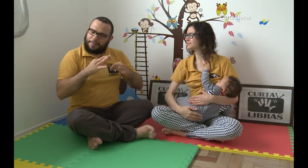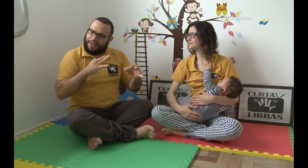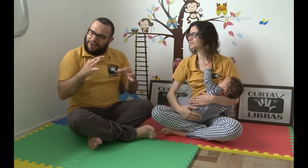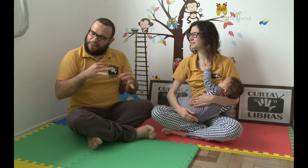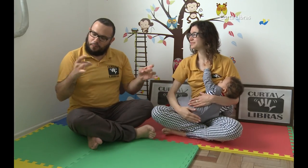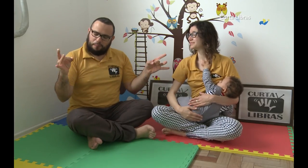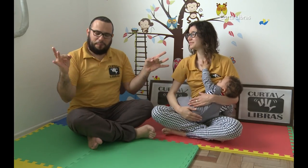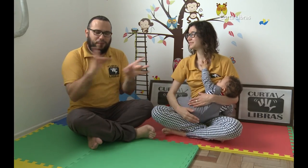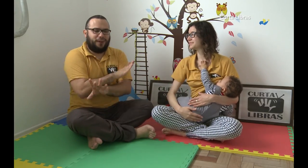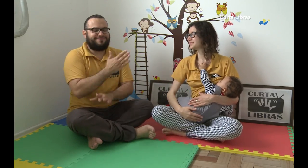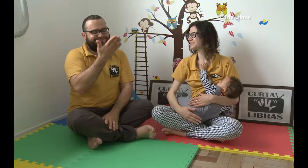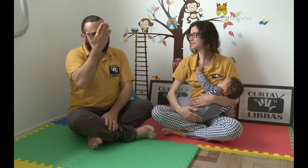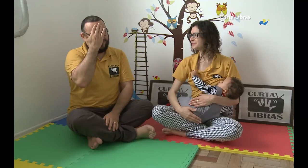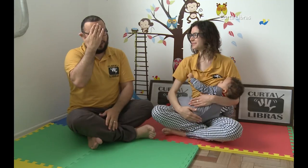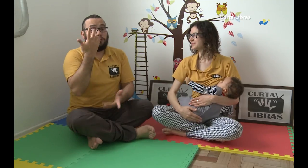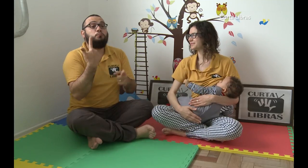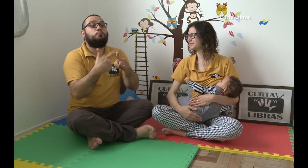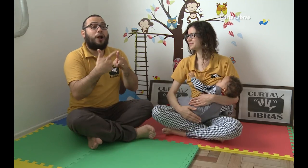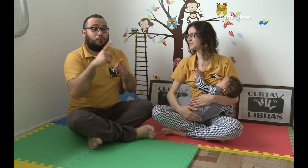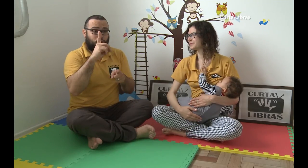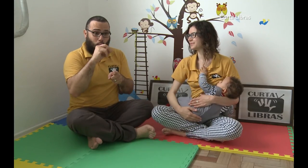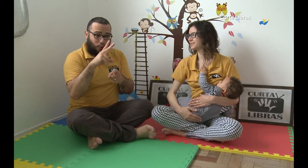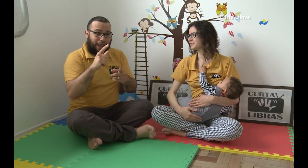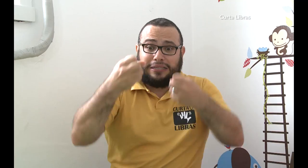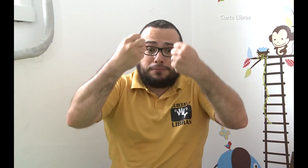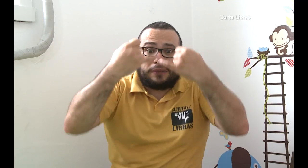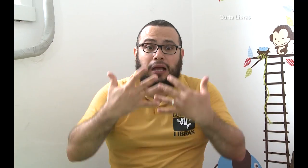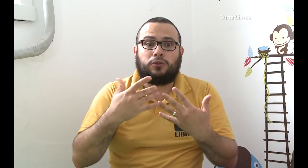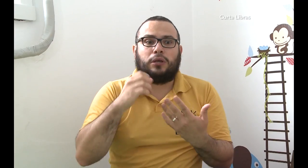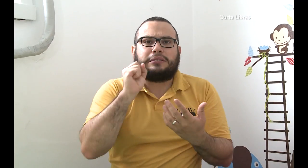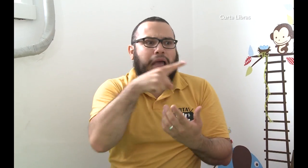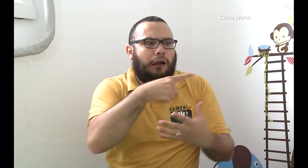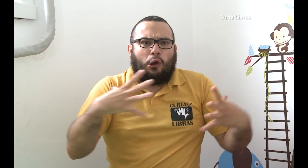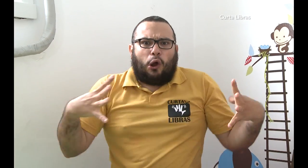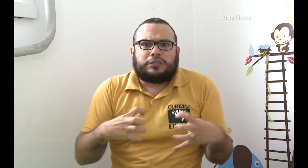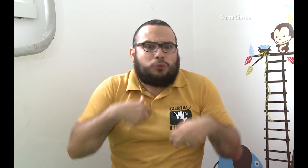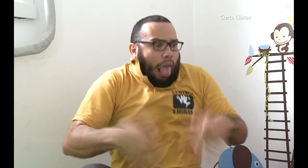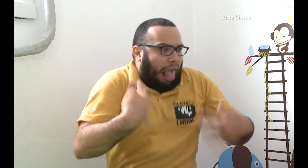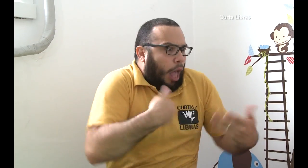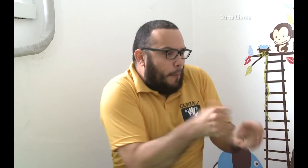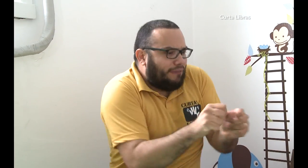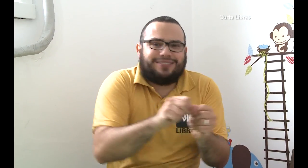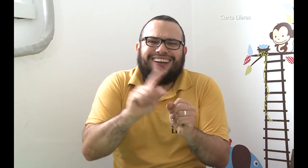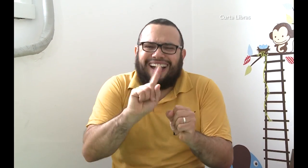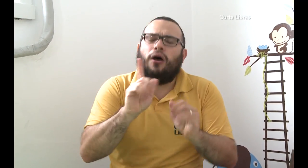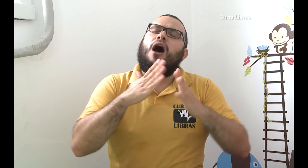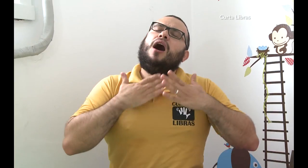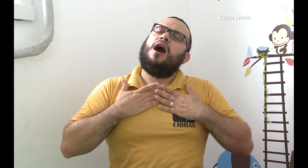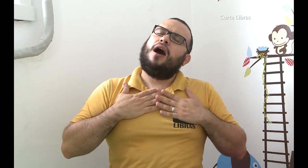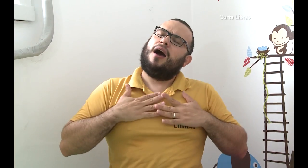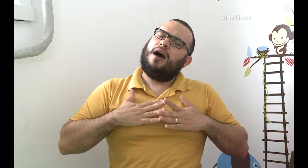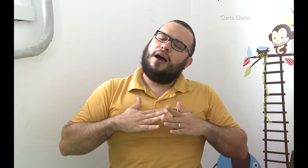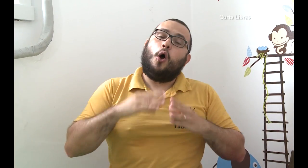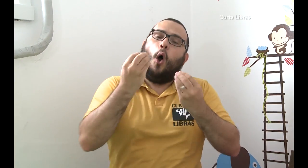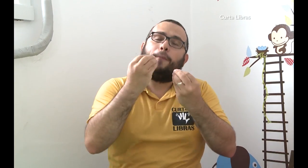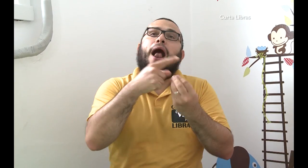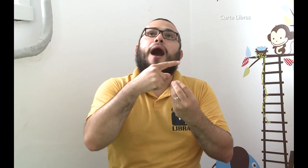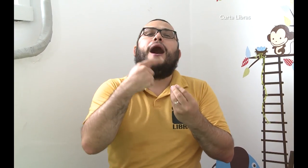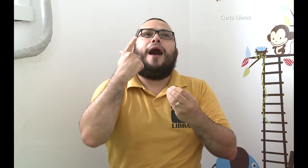sentir seguro Senti que estava preparado Porque a doula explicou Que mesmo que a Fran tivesse contrações Eu deveria